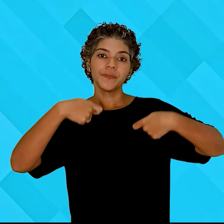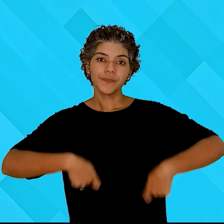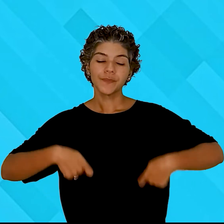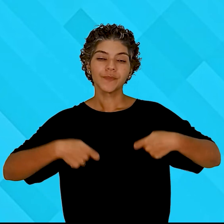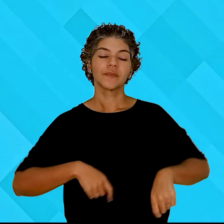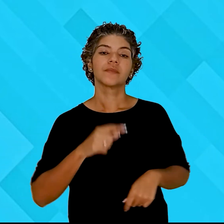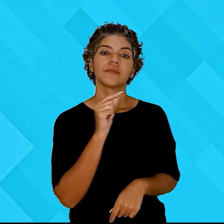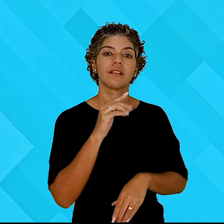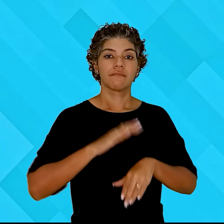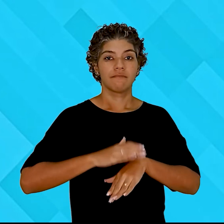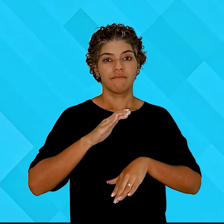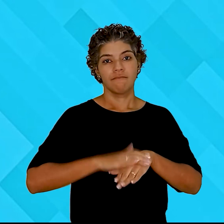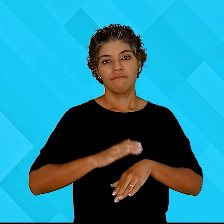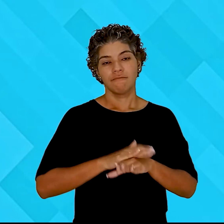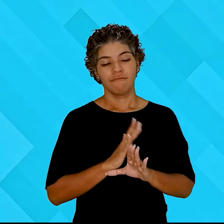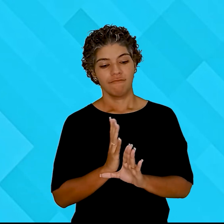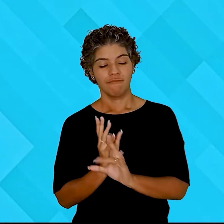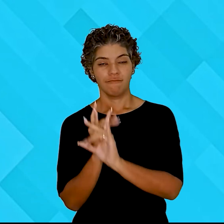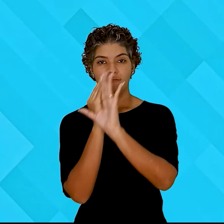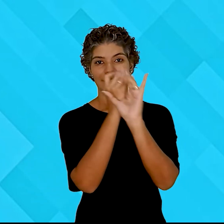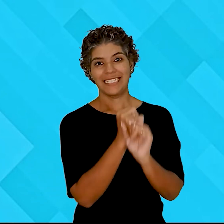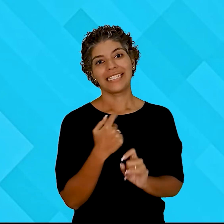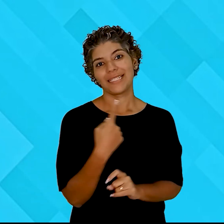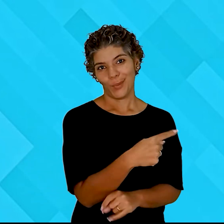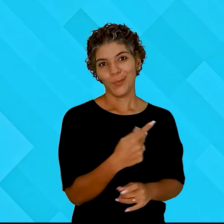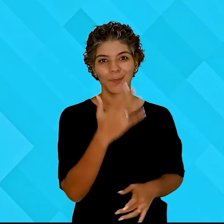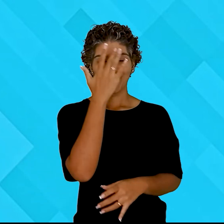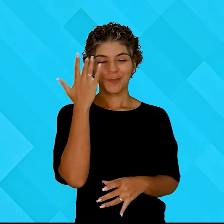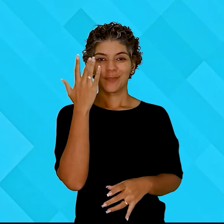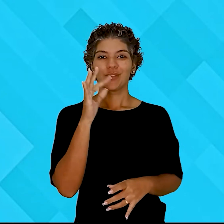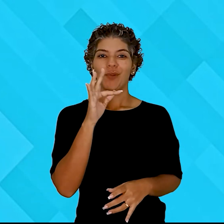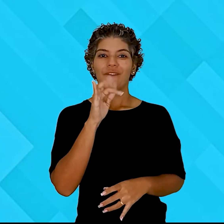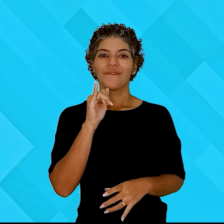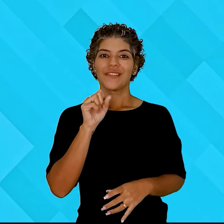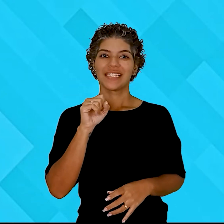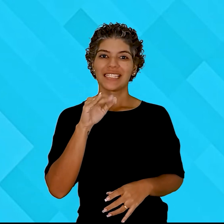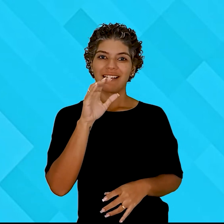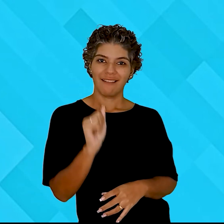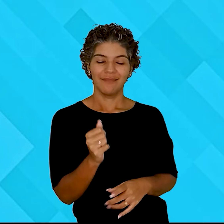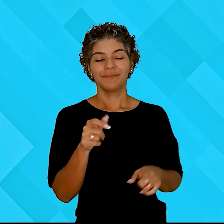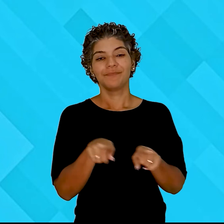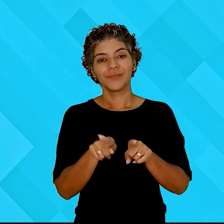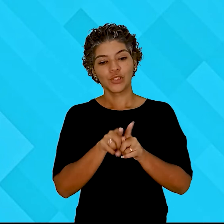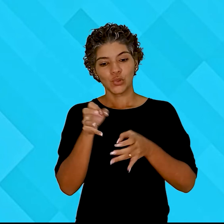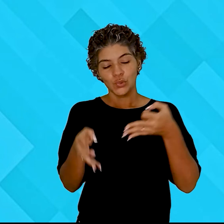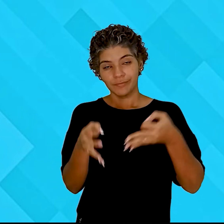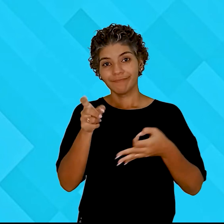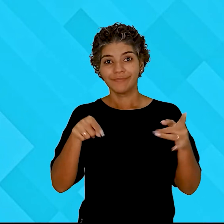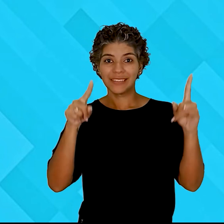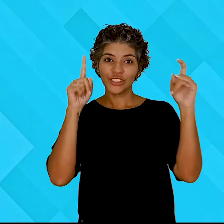demandas financeiras, pessoa física e pessoa jurídica. E é difícil separar essas duas esferas porque é a mesma pessoa que está cuidando